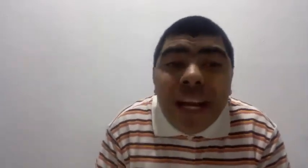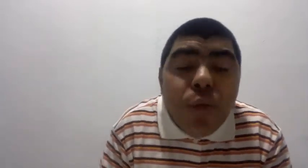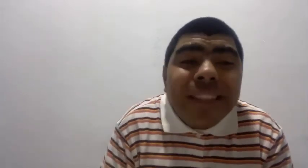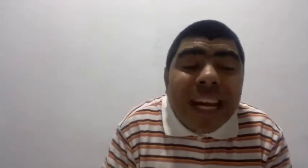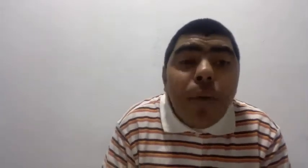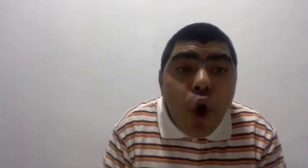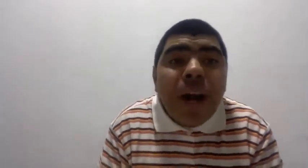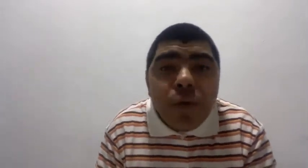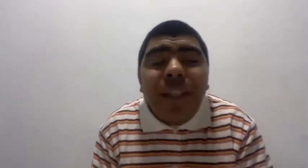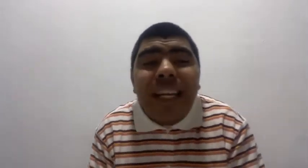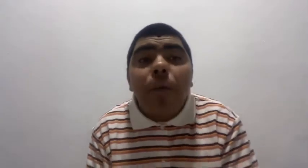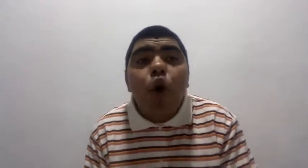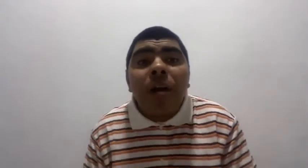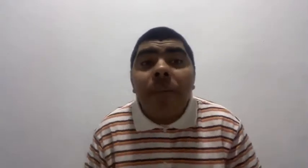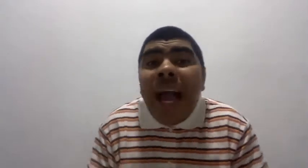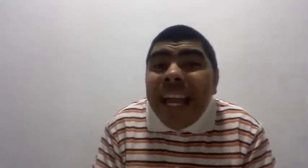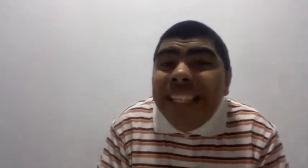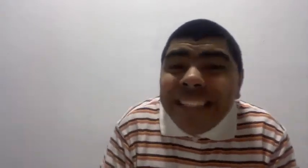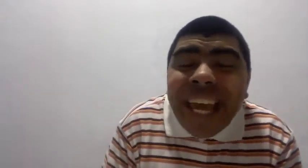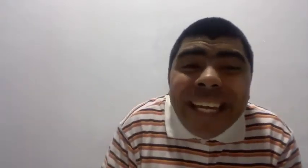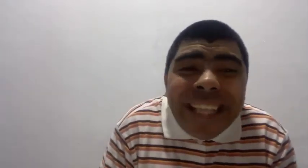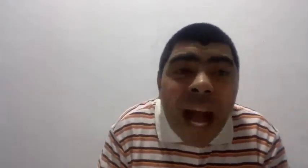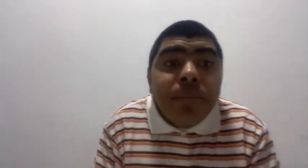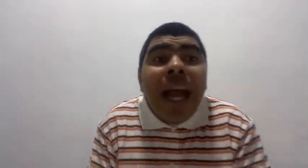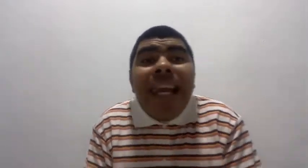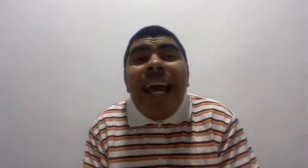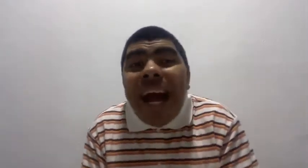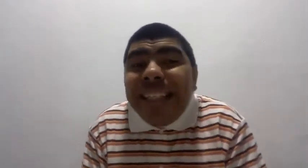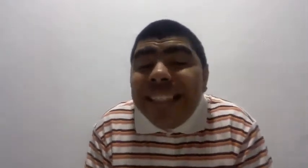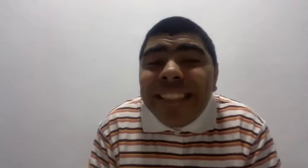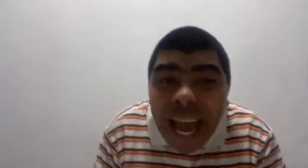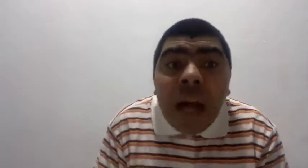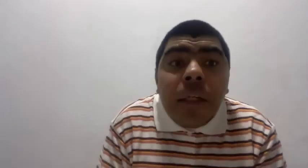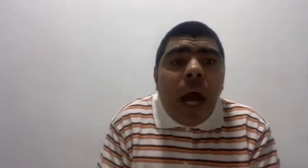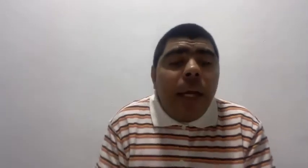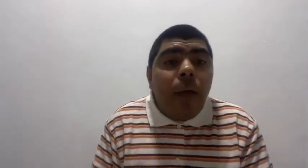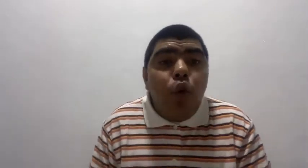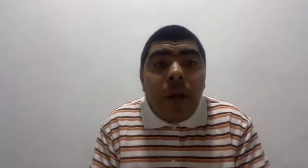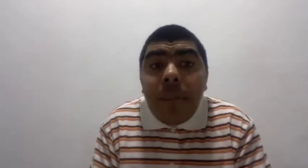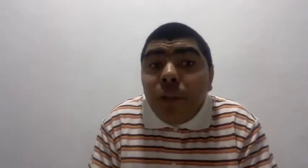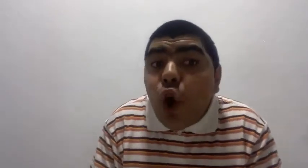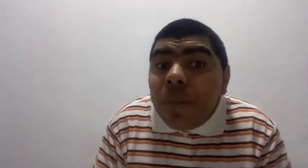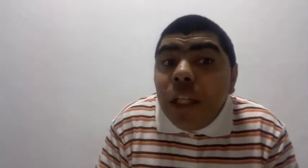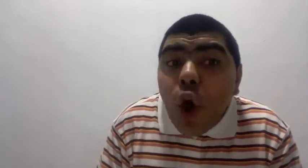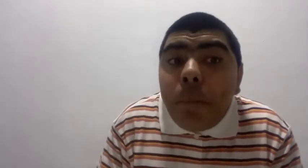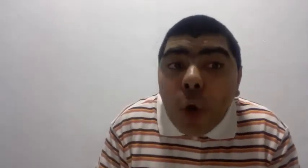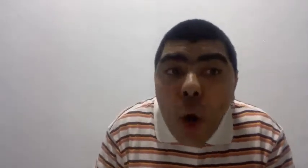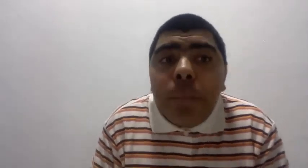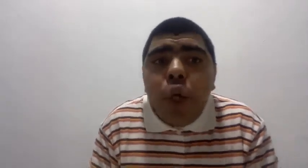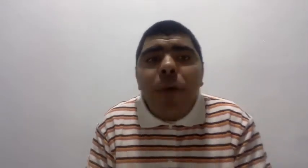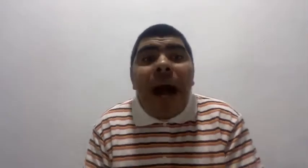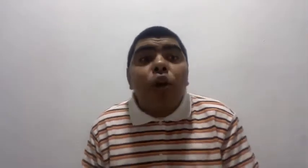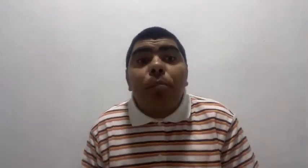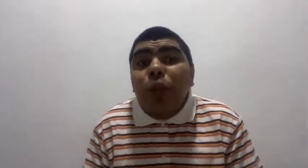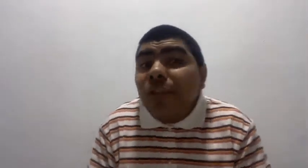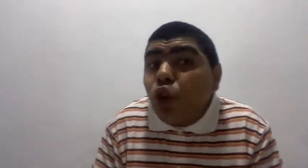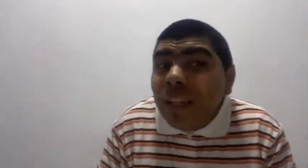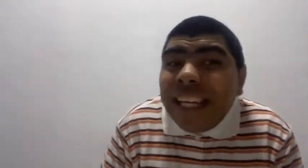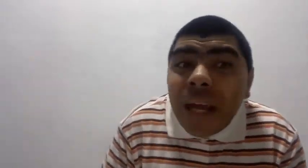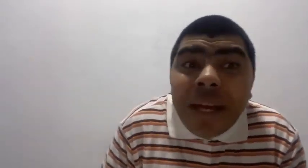en nuestra boca, en nuestra boca, integridad, lealtad, aleluya, dominio propio, hermano, porque eso tiene que ver